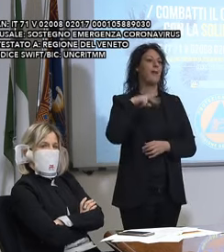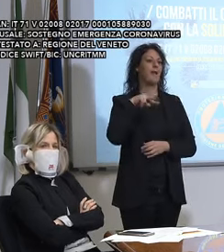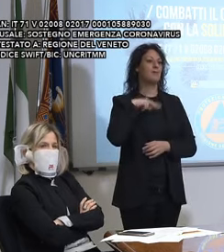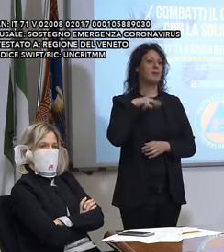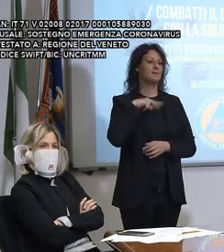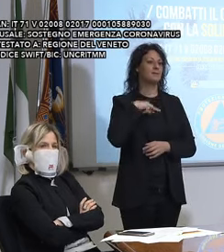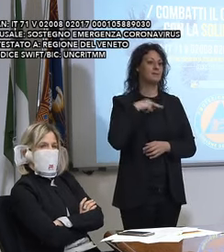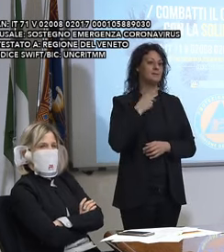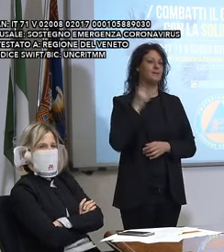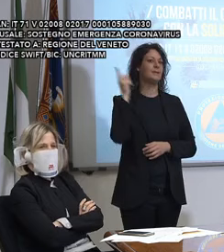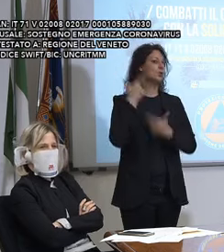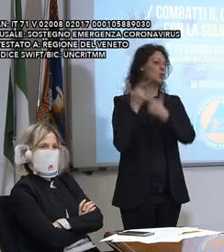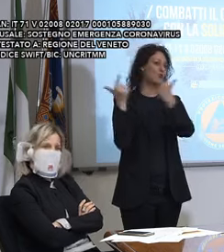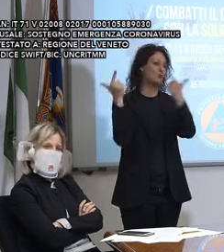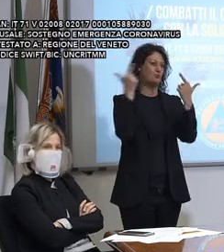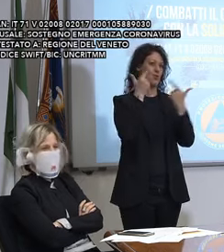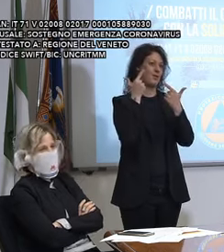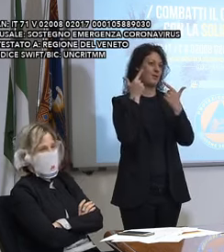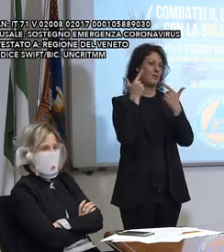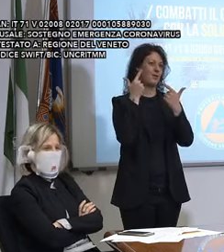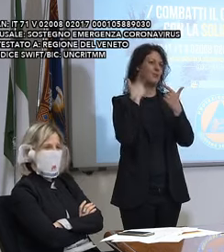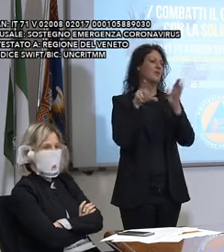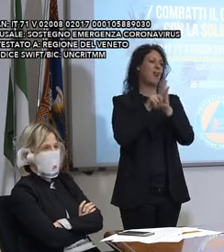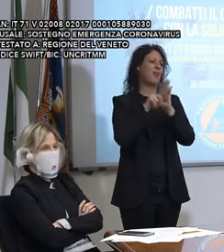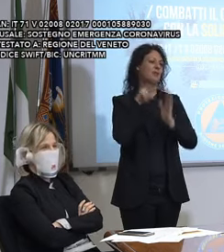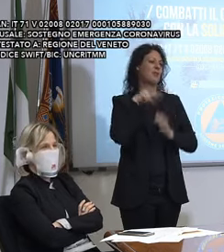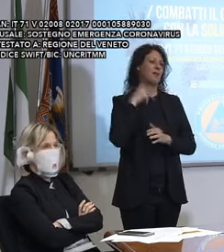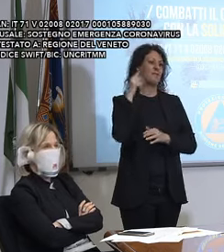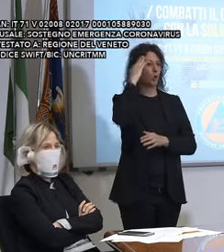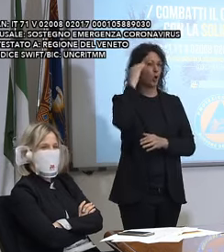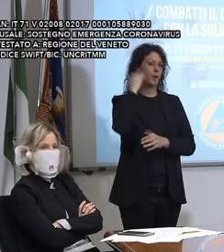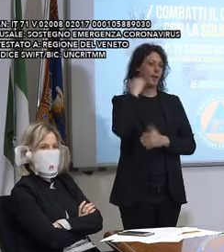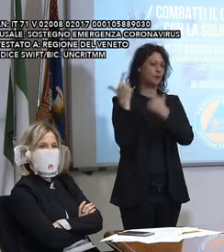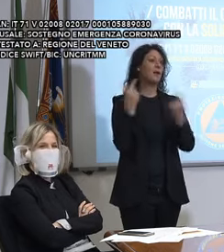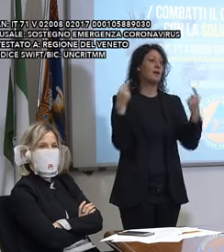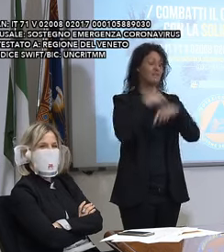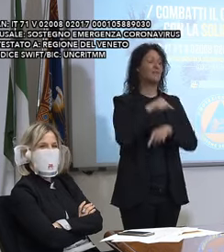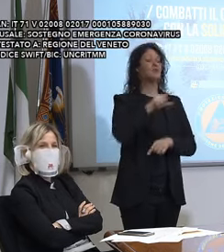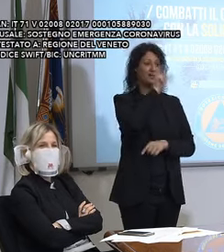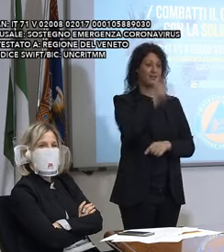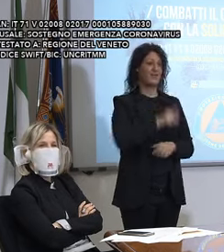avuto dei problemi di privacy che qui in Italia noi abbiamo.